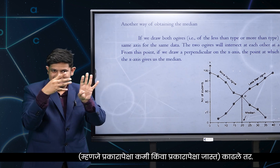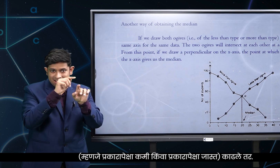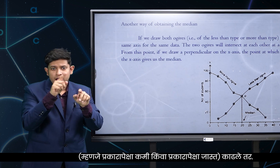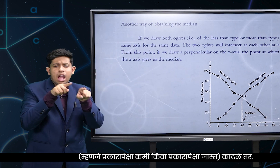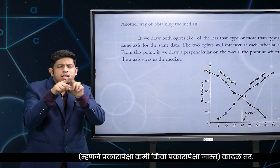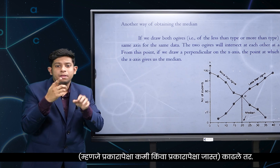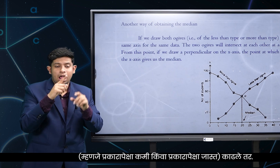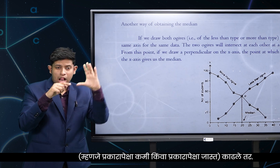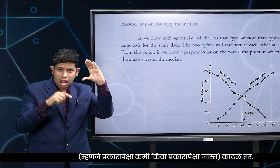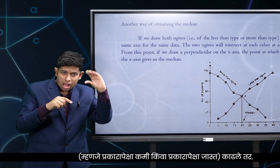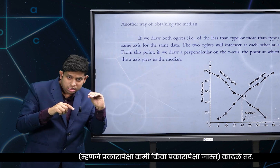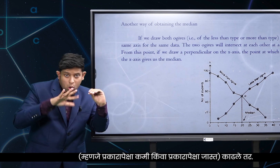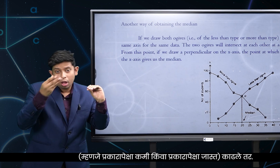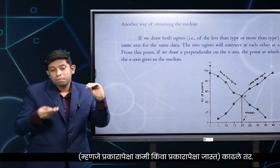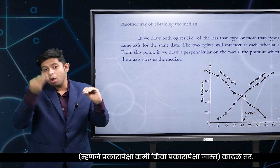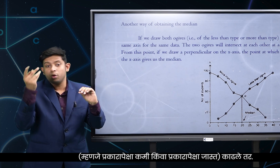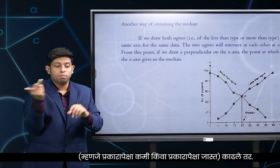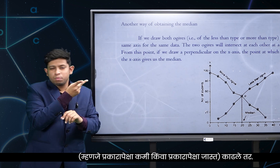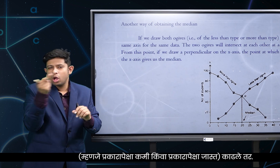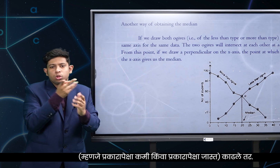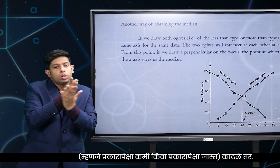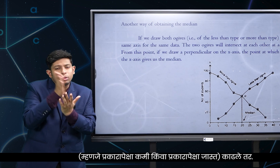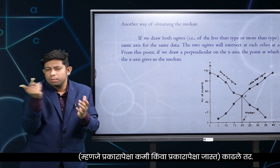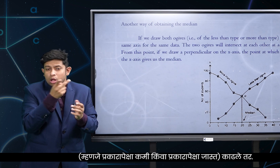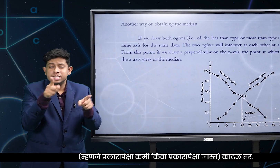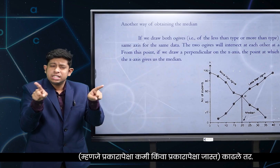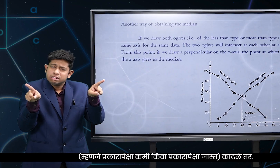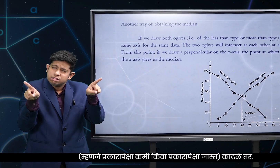म्हणजे प्रकारापेक्षा कमी किंवा प्रकारापेक्षा जास्त काढले तर